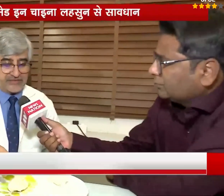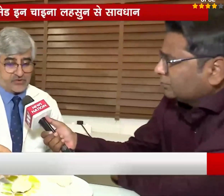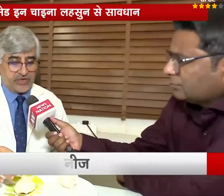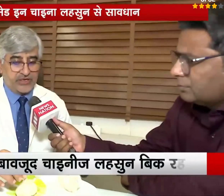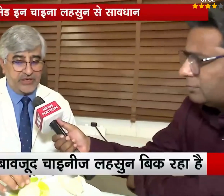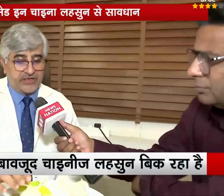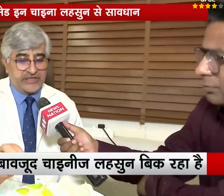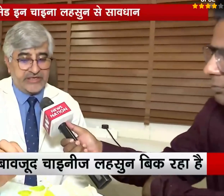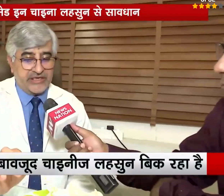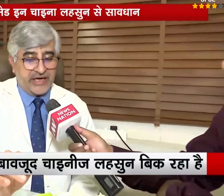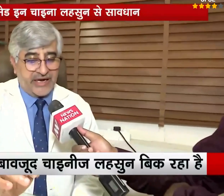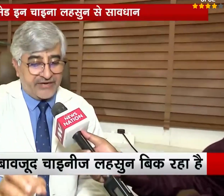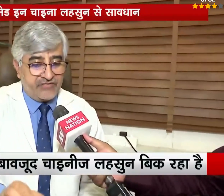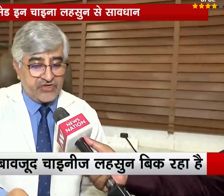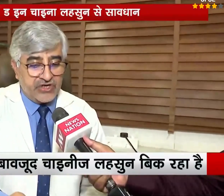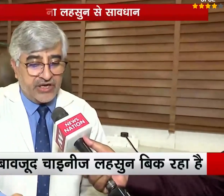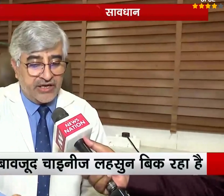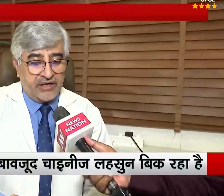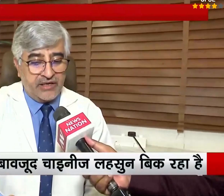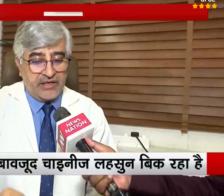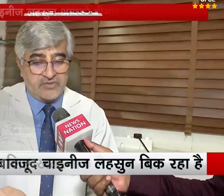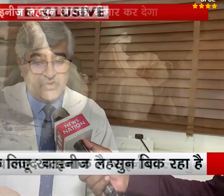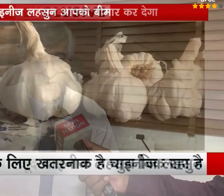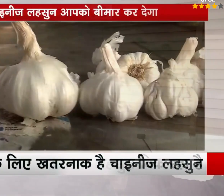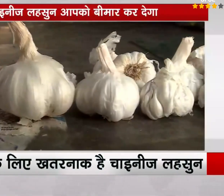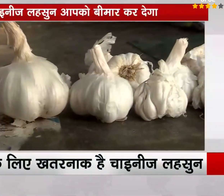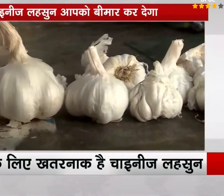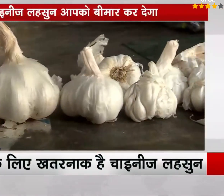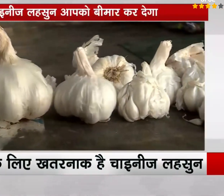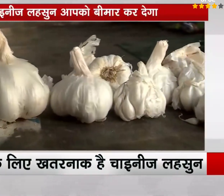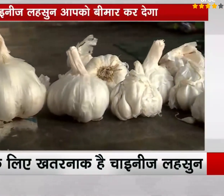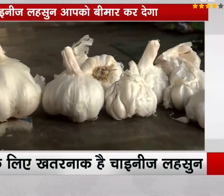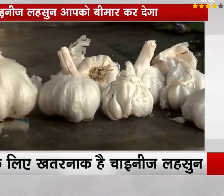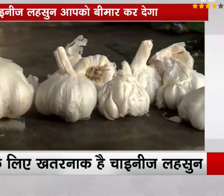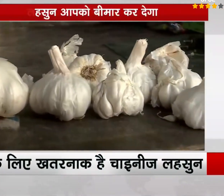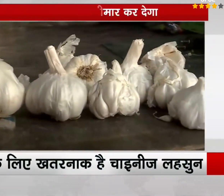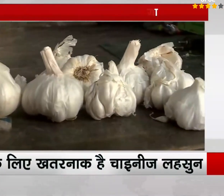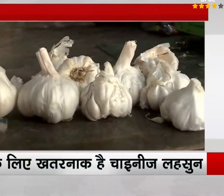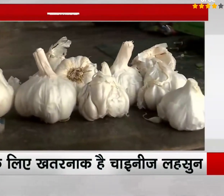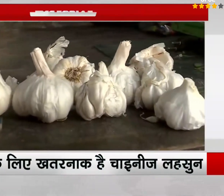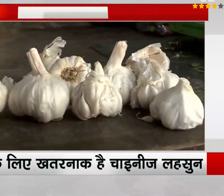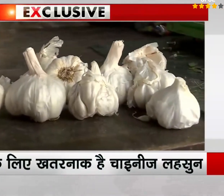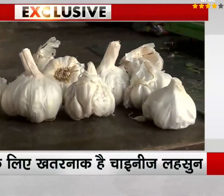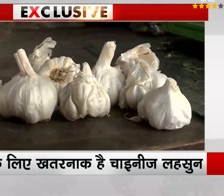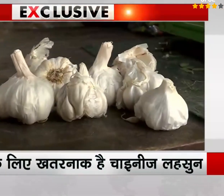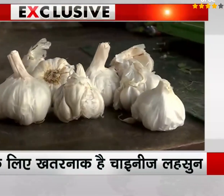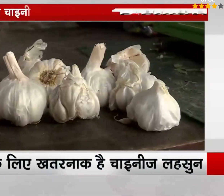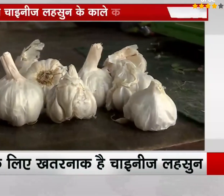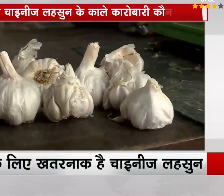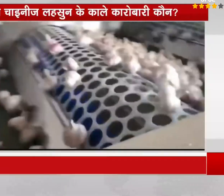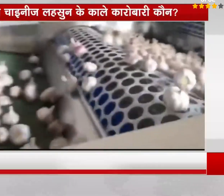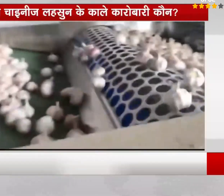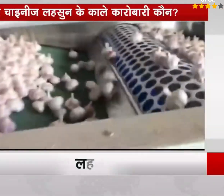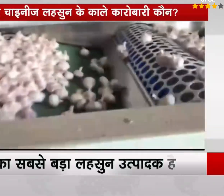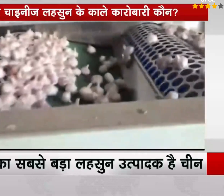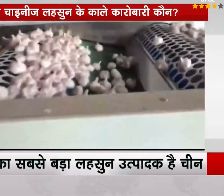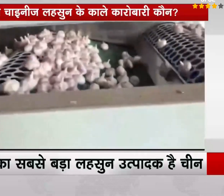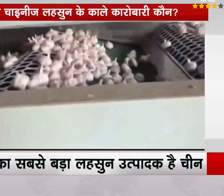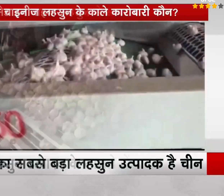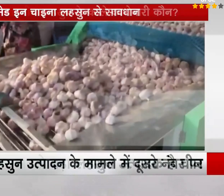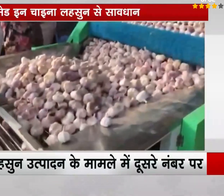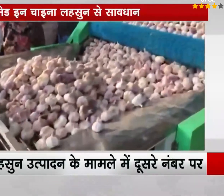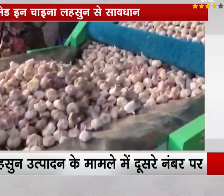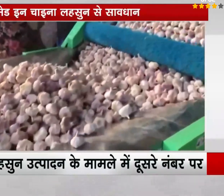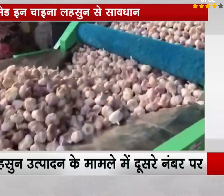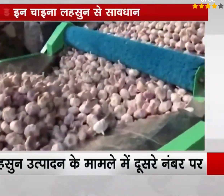चाइनीज to the high लहसुन है price of garlic in ये the market, आर्टिफिशियल they have है, taken खाने it to से the पता village लग for रहा है selling. तो However, आर्टिफिशियल कोई भी experts हम believe चीज that लेते using this हैं garlic in